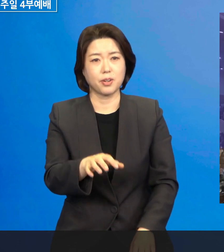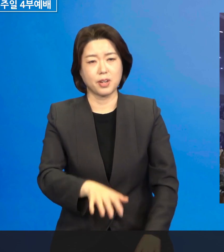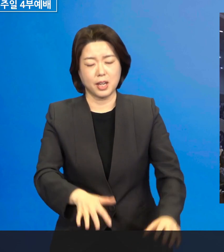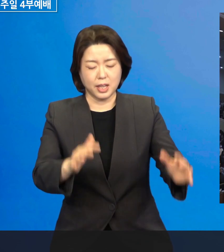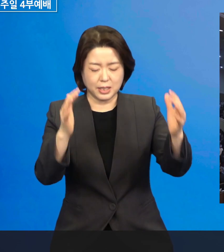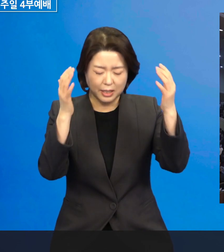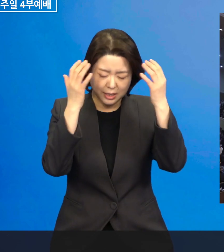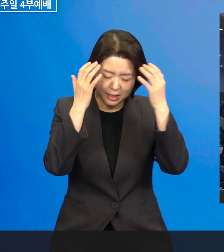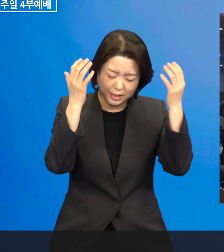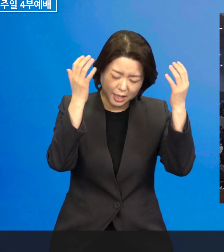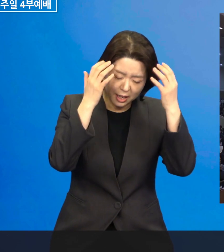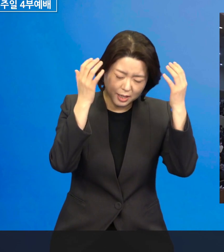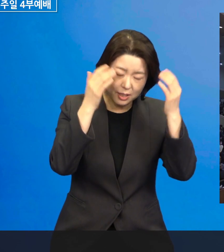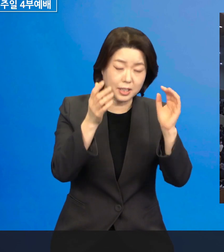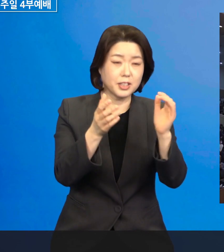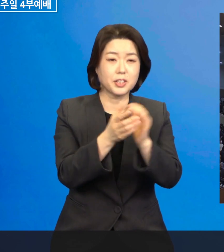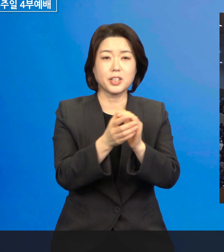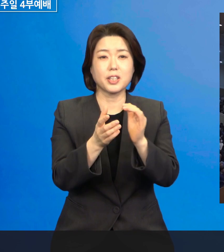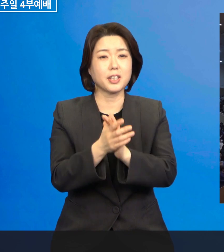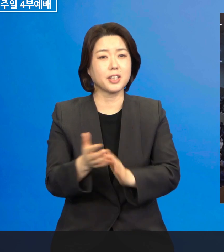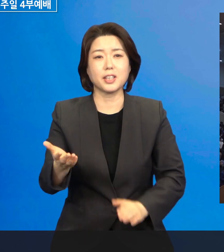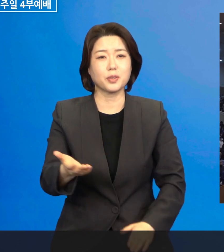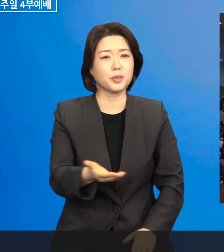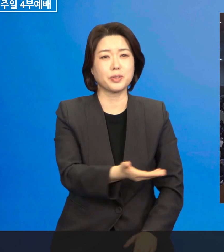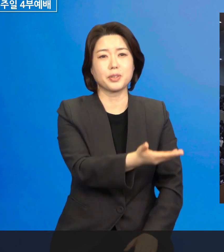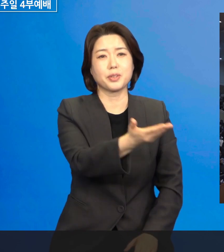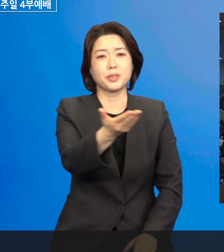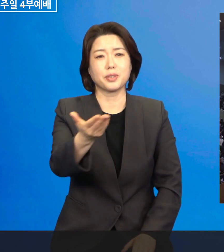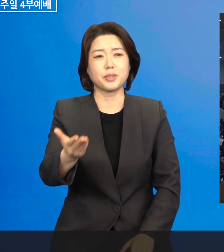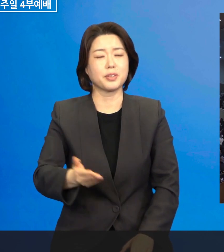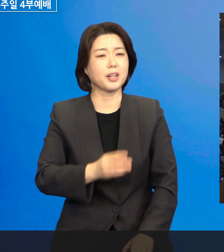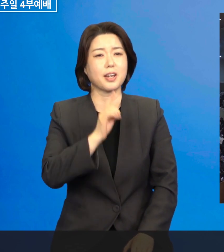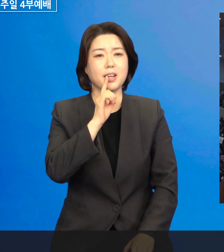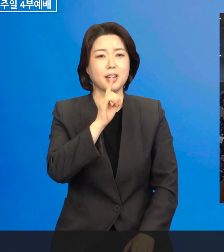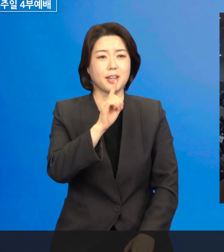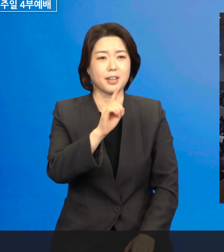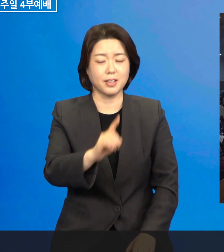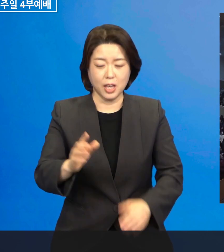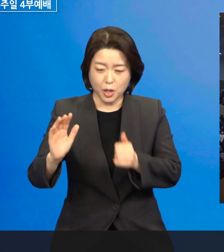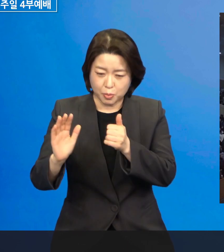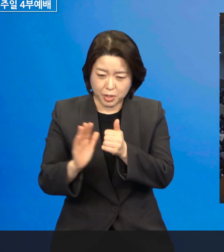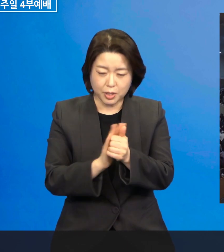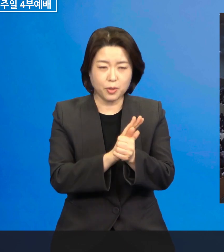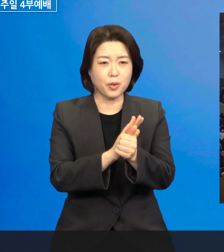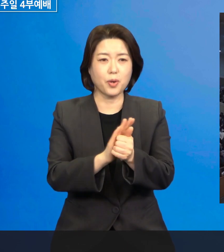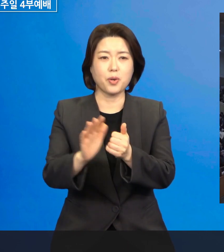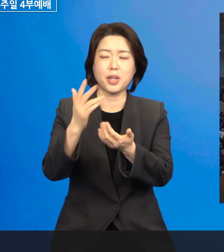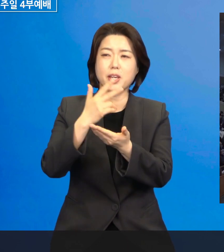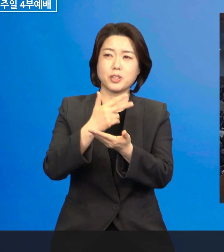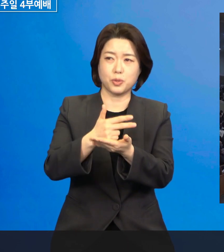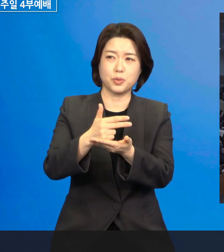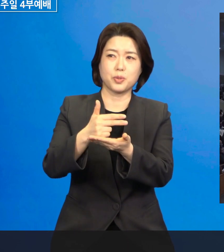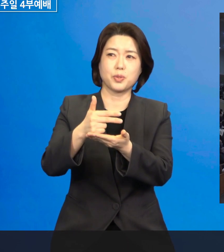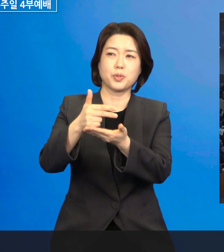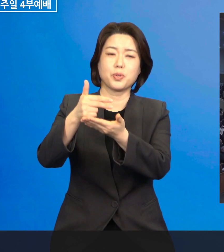세상에서 시달린 친구 위로의 주님 바라보아라.